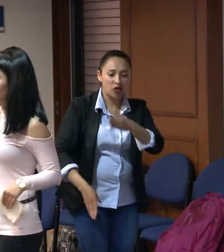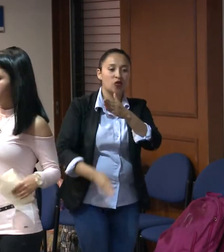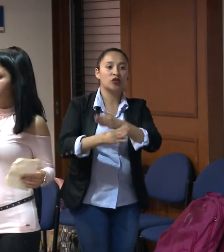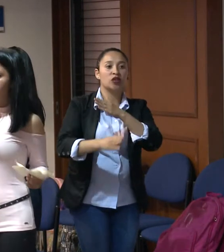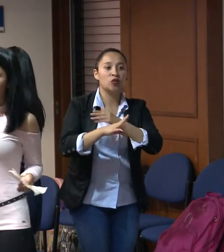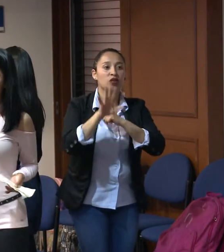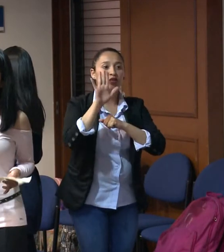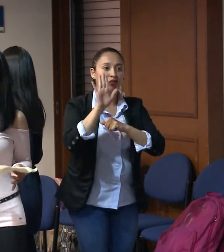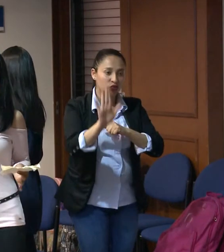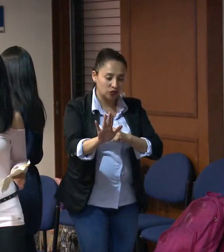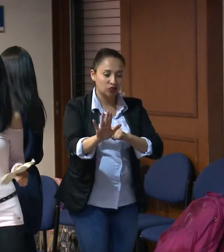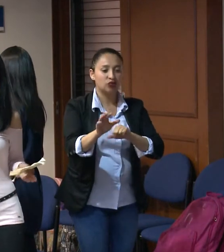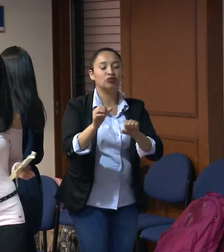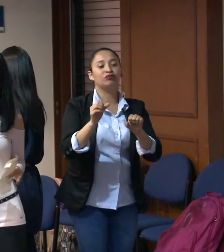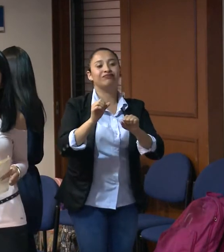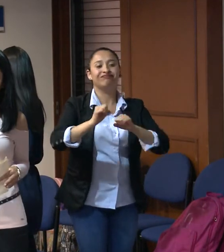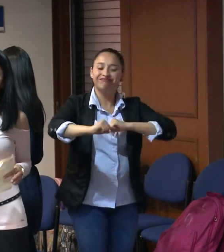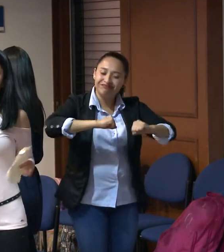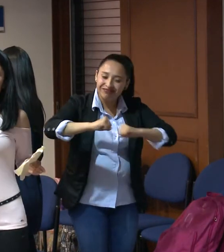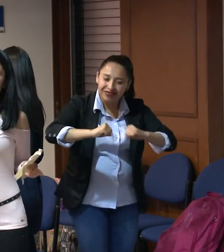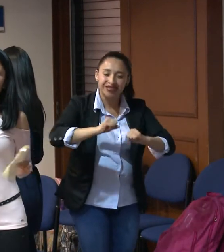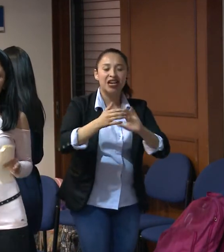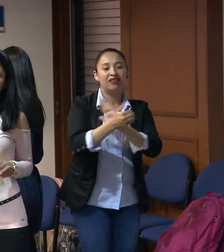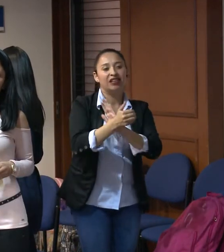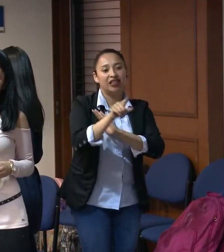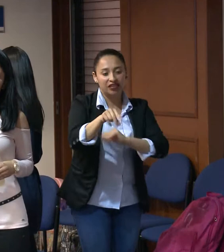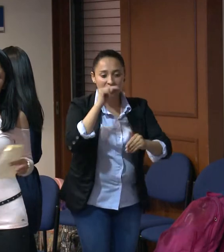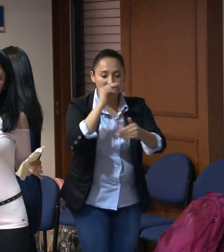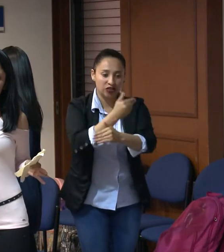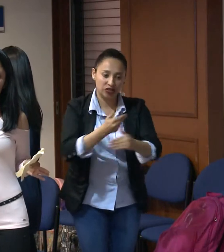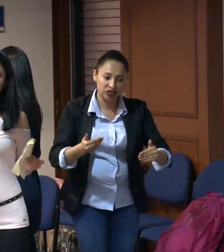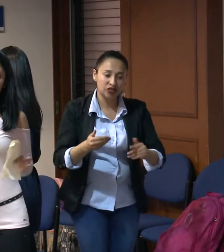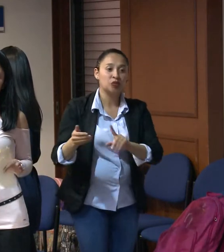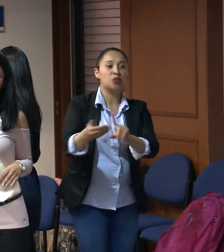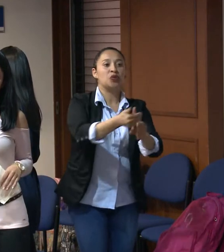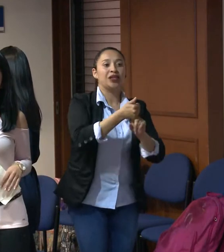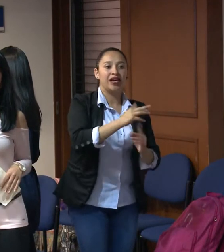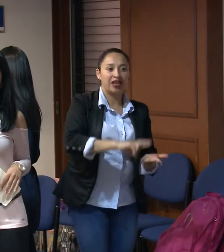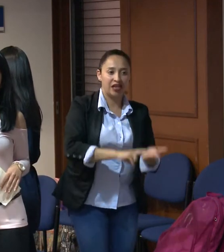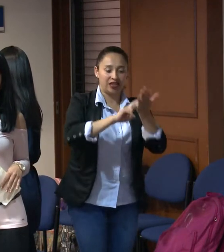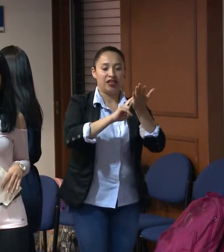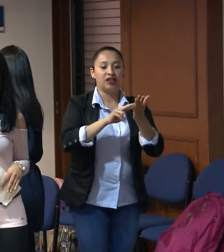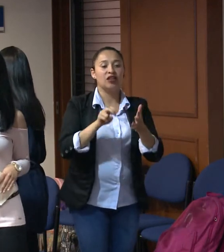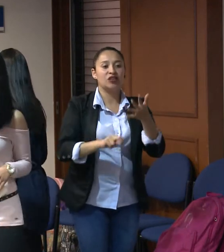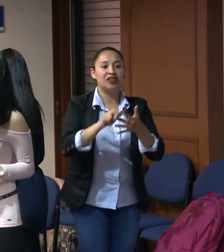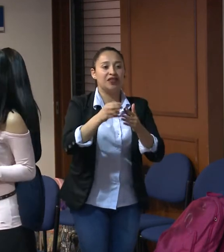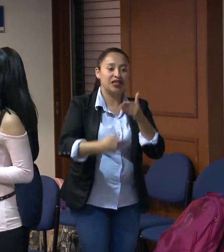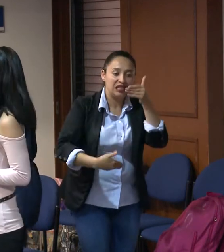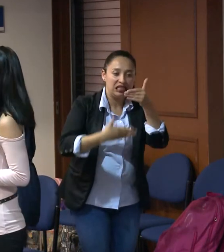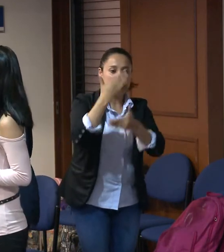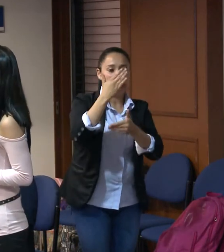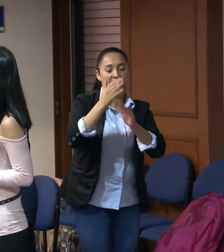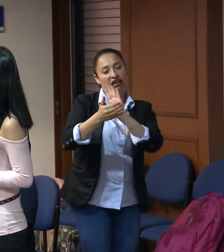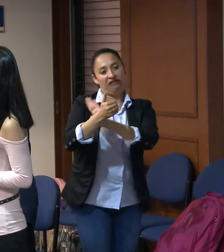funciones ejecutivas, pues, de los niños, niñas y adolescentes del Centro Proteger Renacer de los niveles de inicial habilidades.